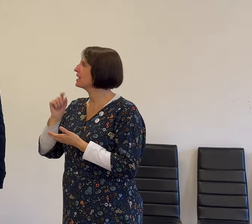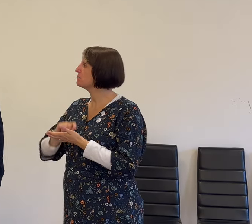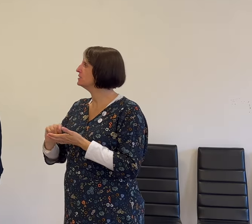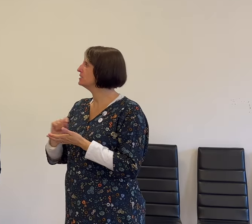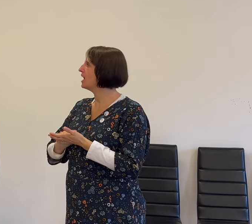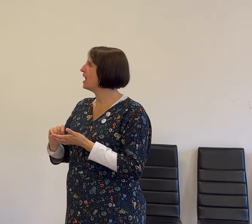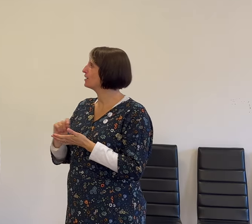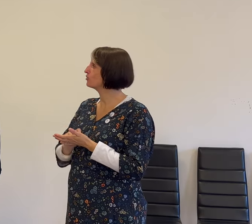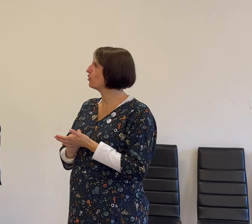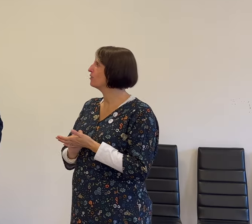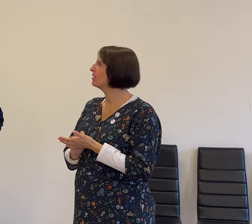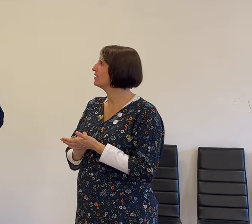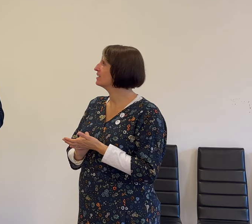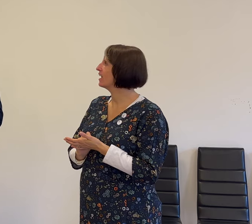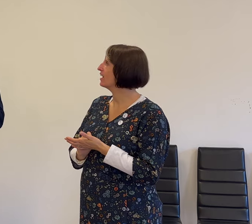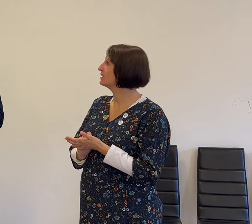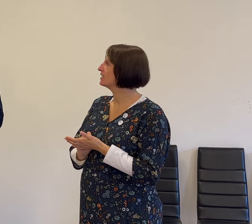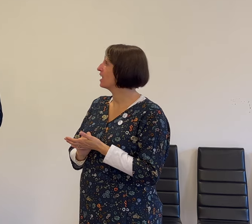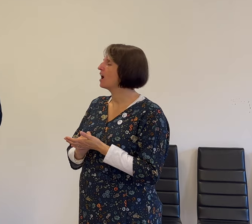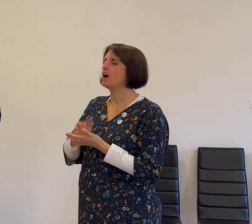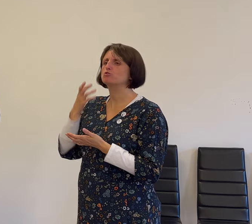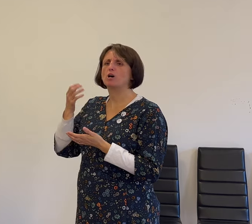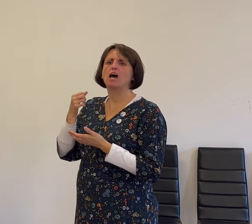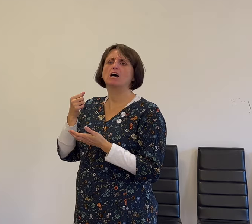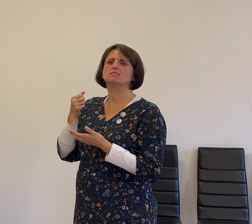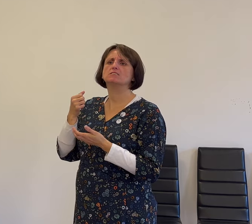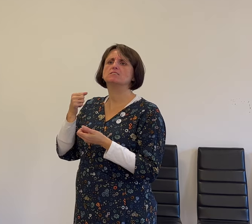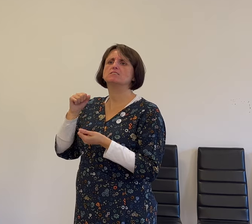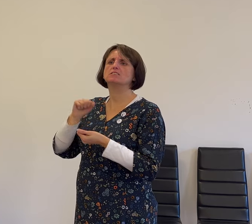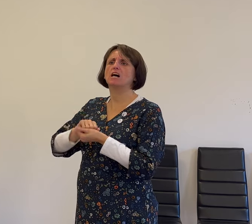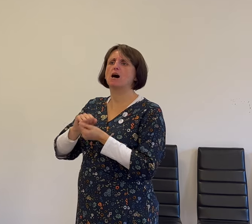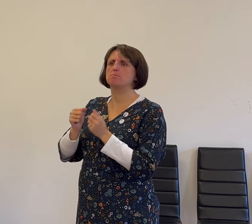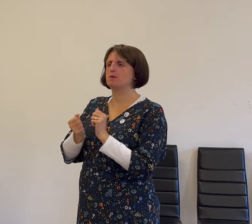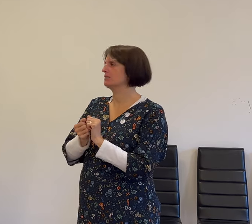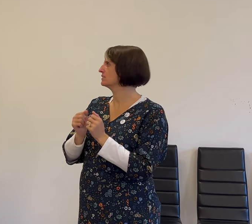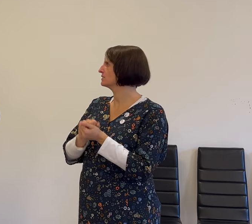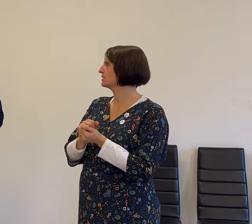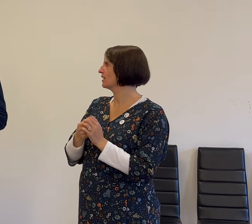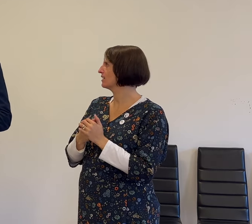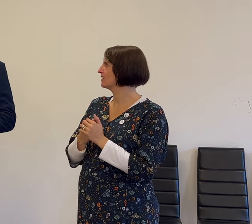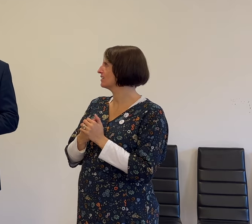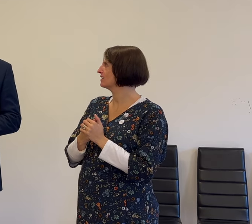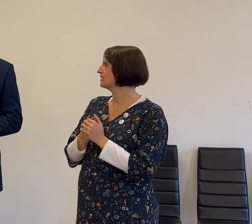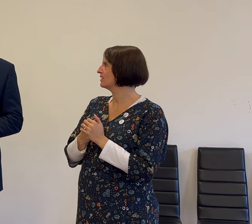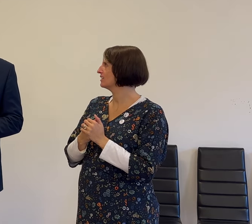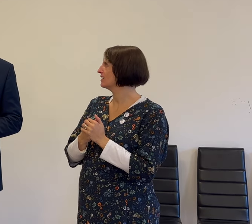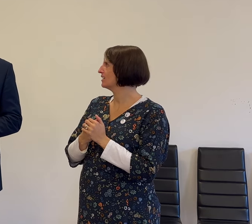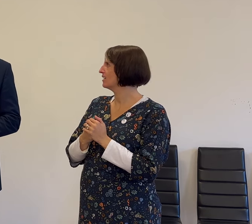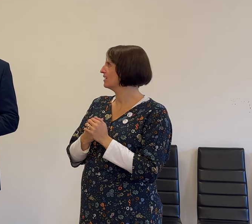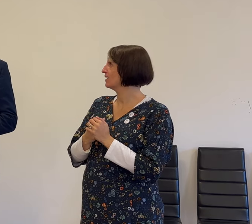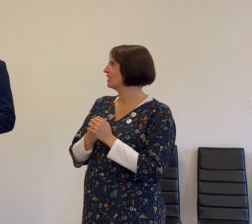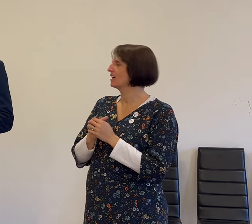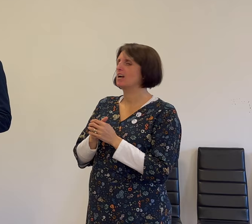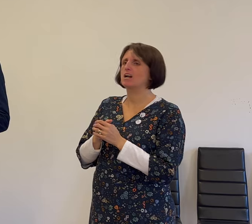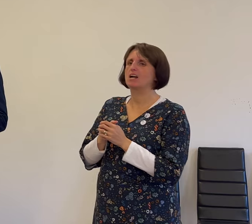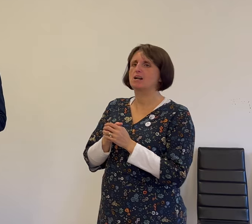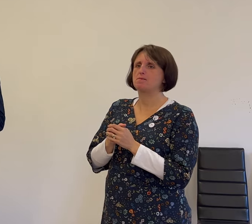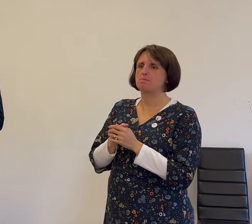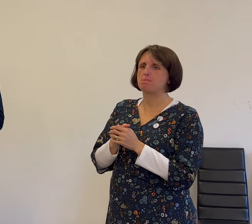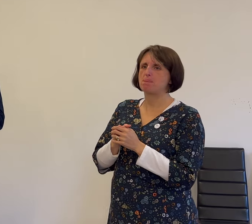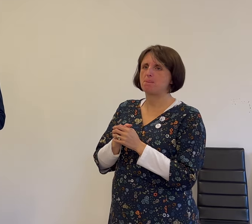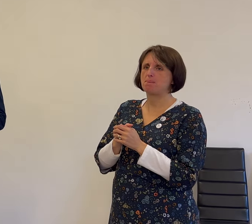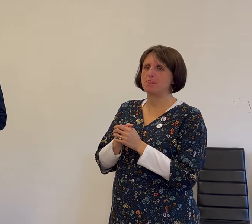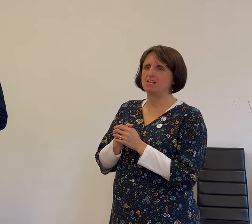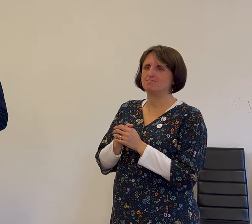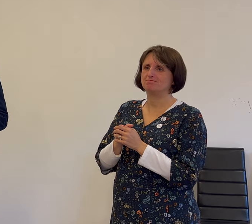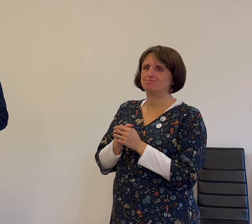napsáno, že je to soubojový zápasník. A vy víte, že v tom starověku očividně nefungovaly